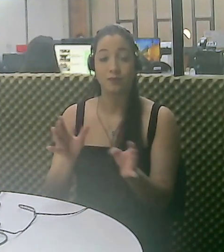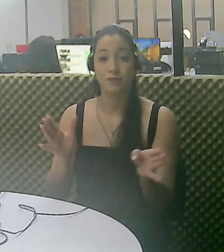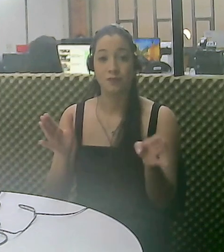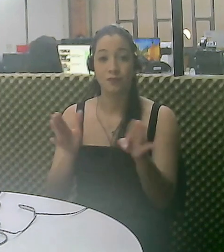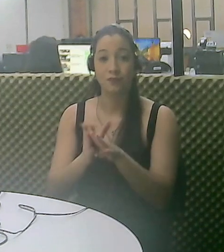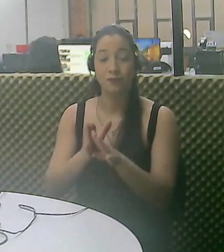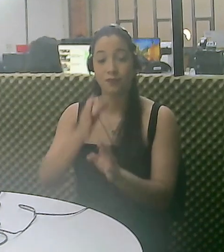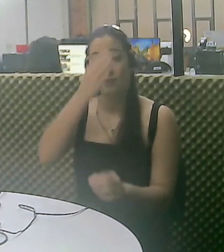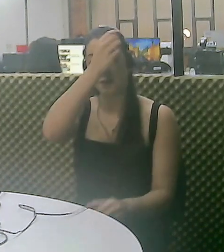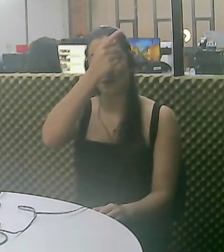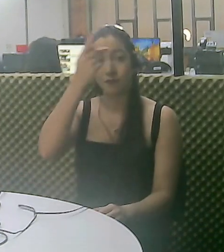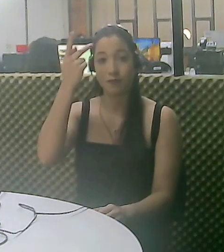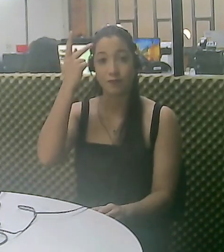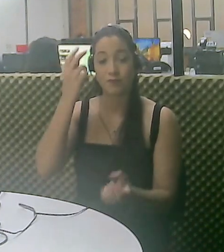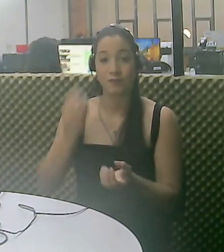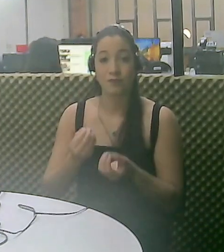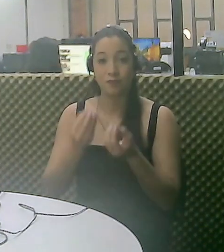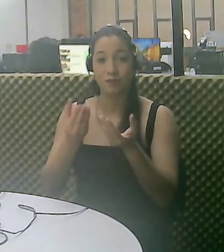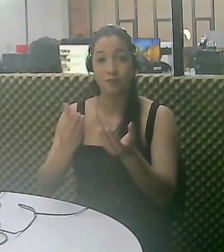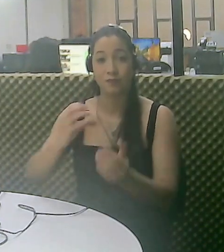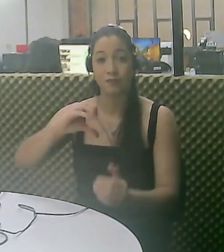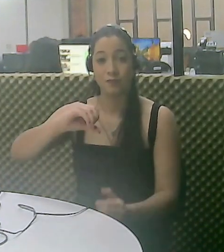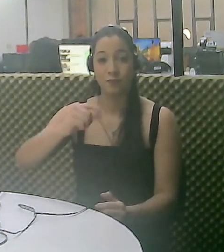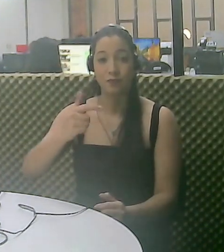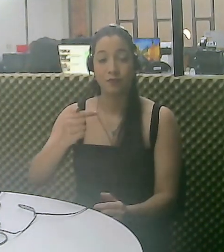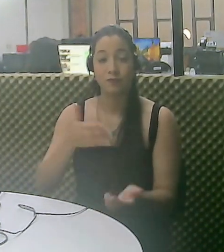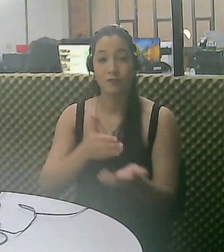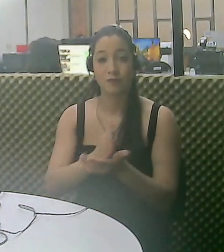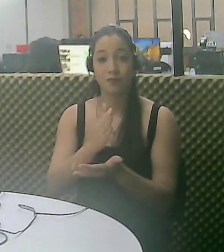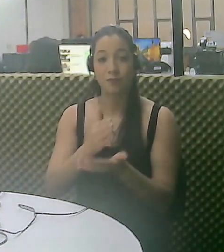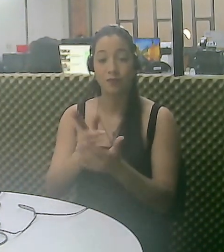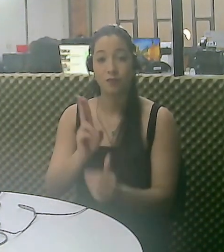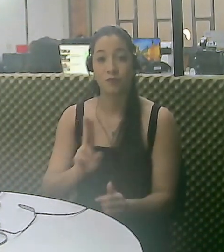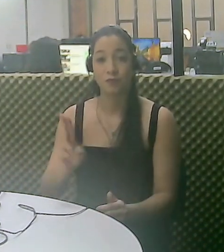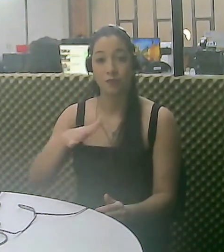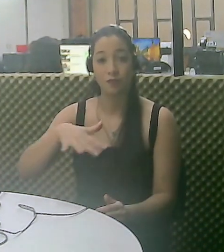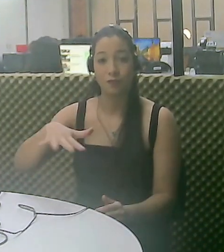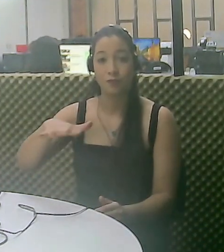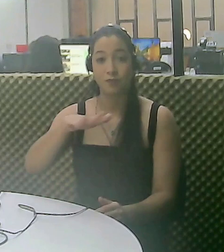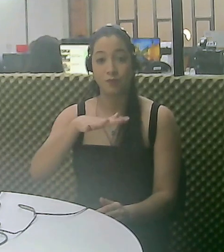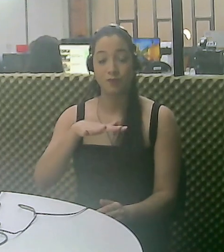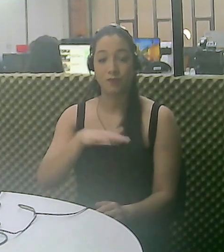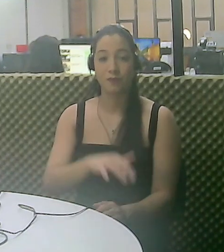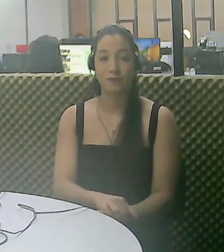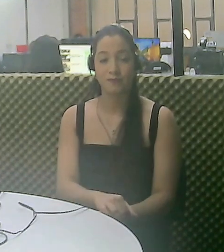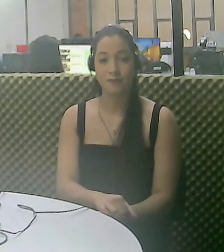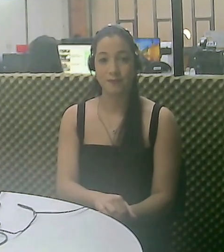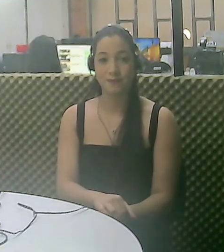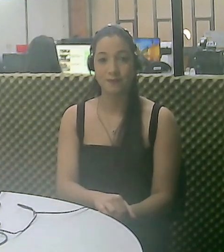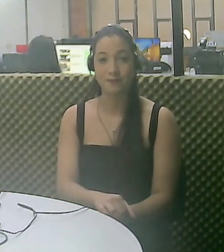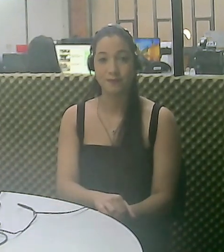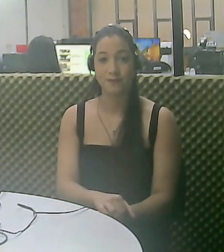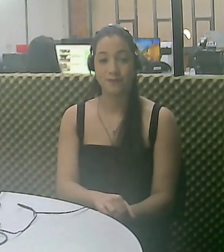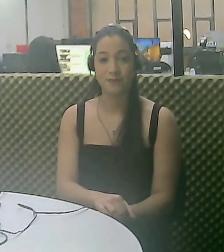a Prefeitura concedeu 97 autorizações para o uso dos boxes do condomínio público.